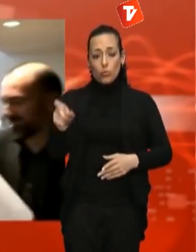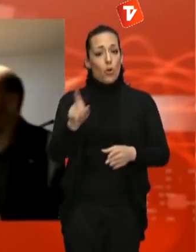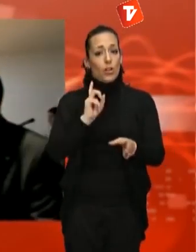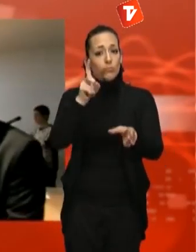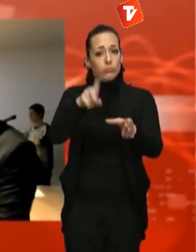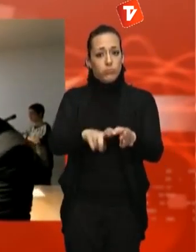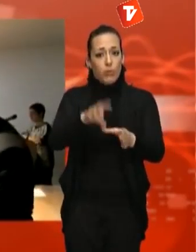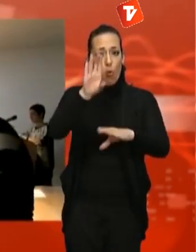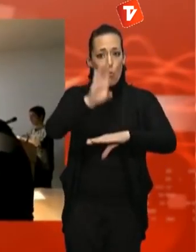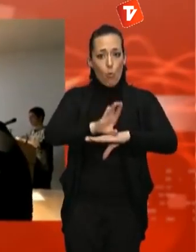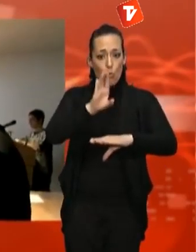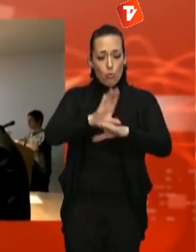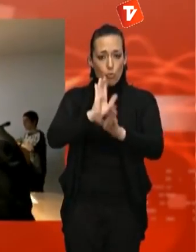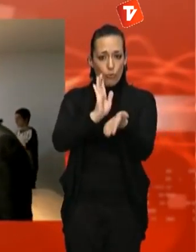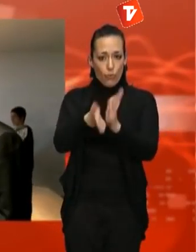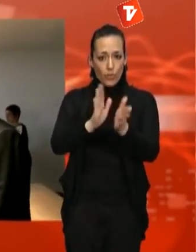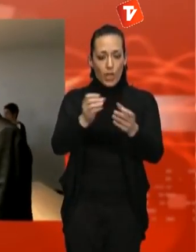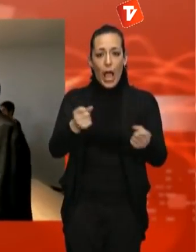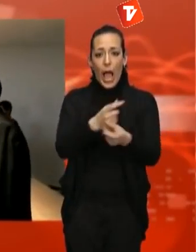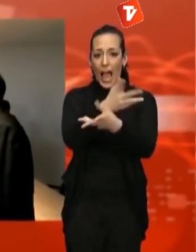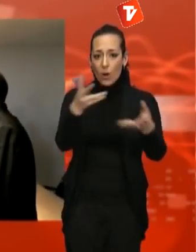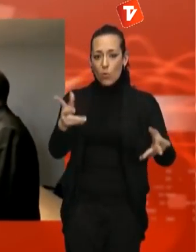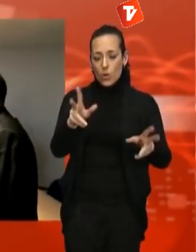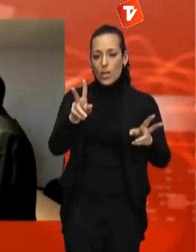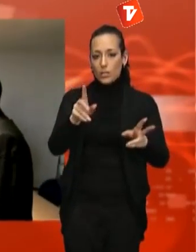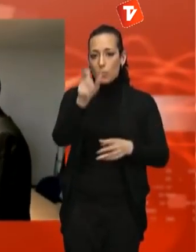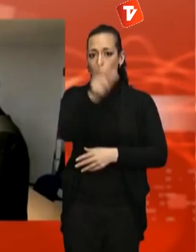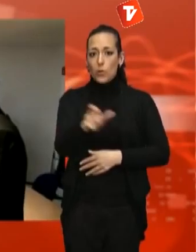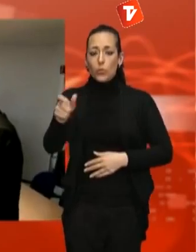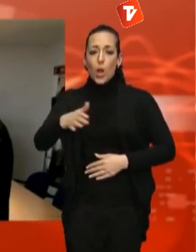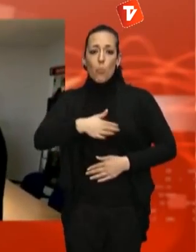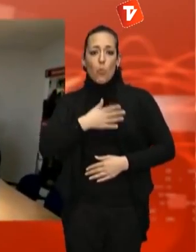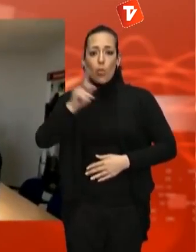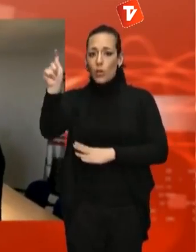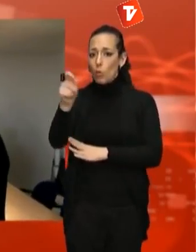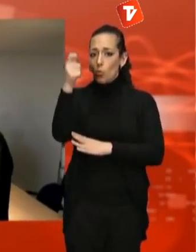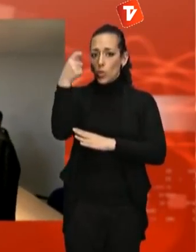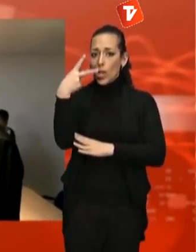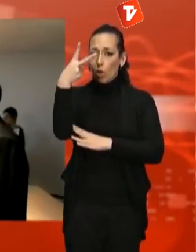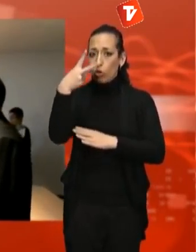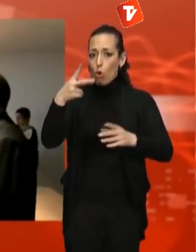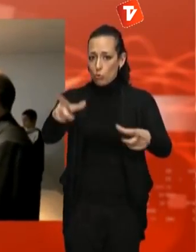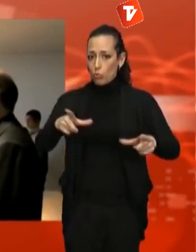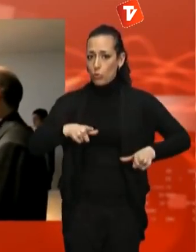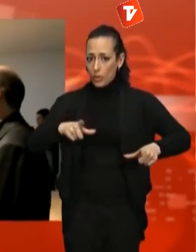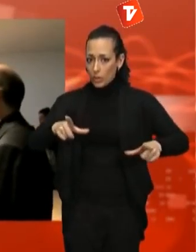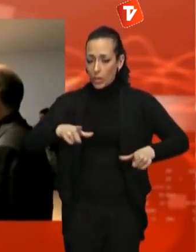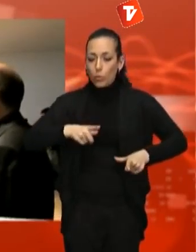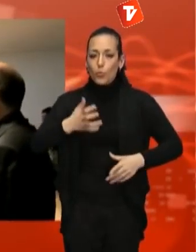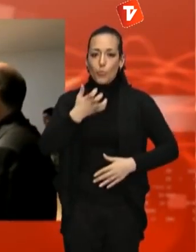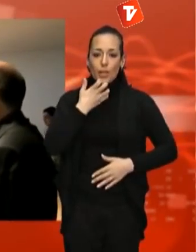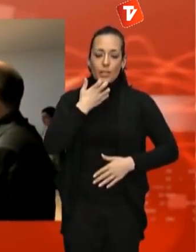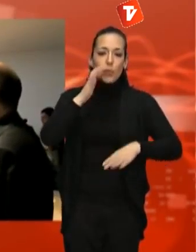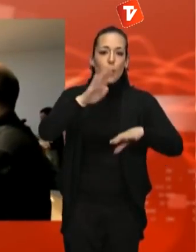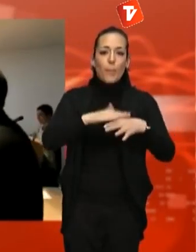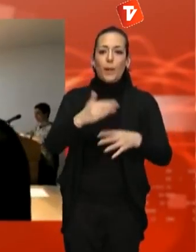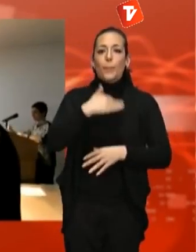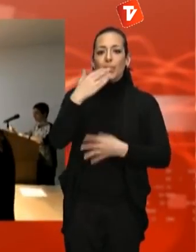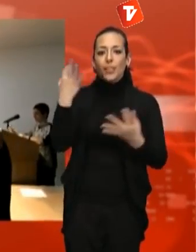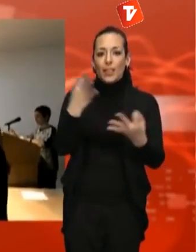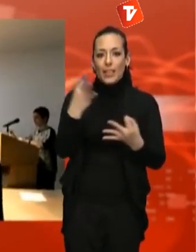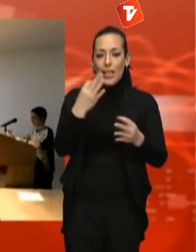Alguns emprenedors han aconseguit més d'una titulació. Els alumnes han seguit cursos per emprenedors o d'acompanyament per emprenedors de consolidació